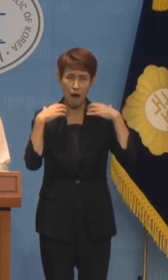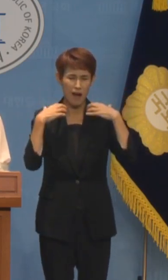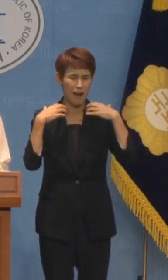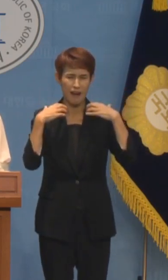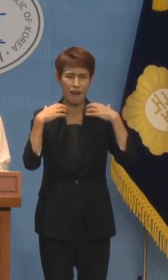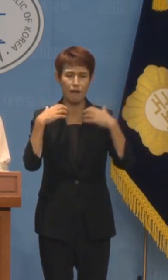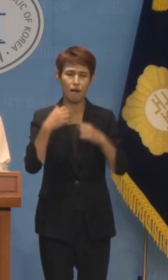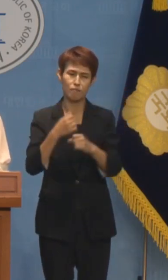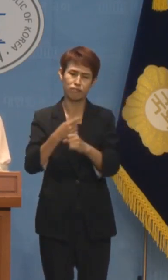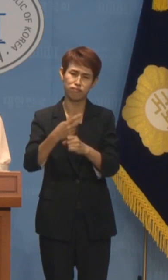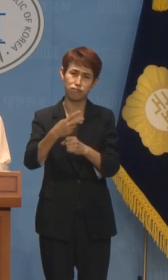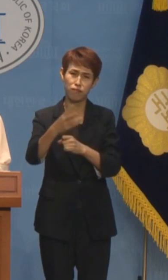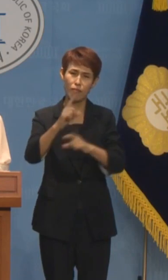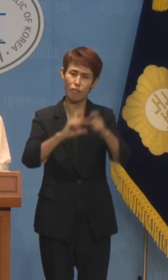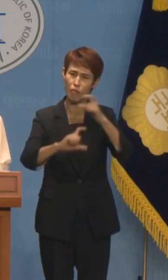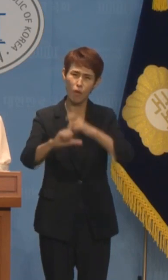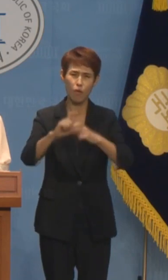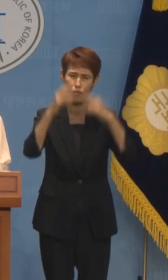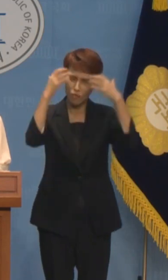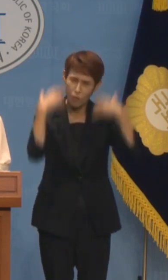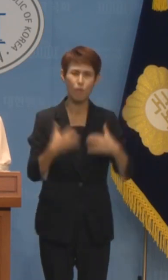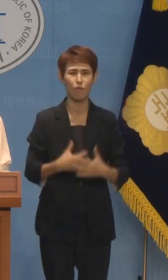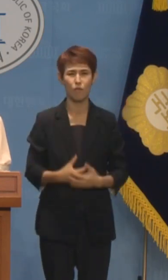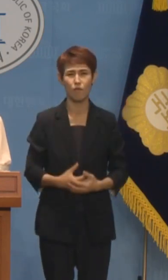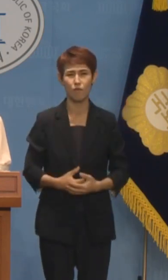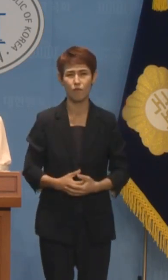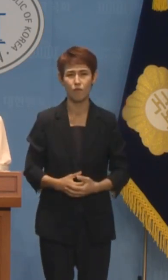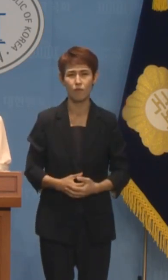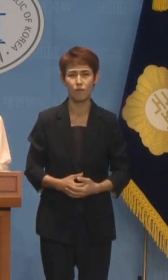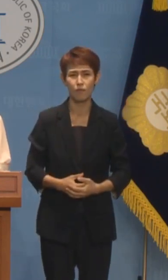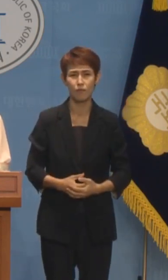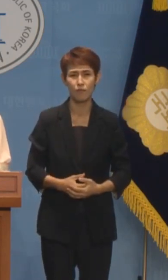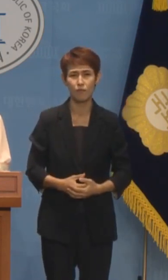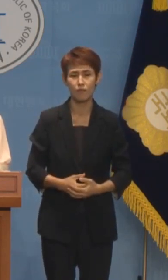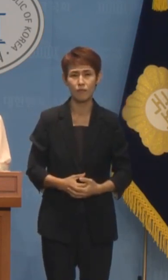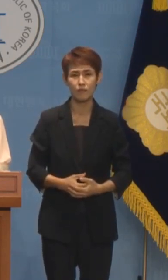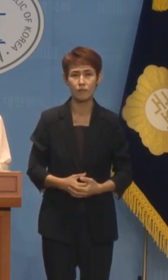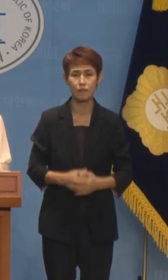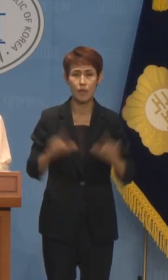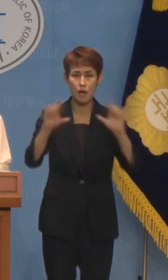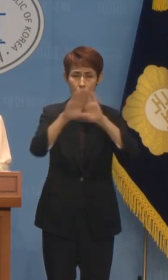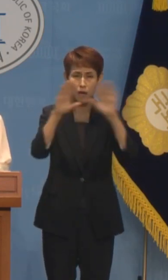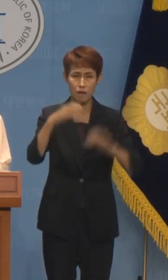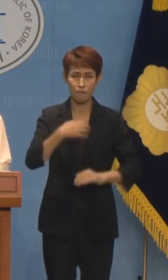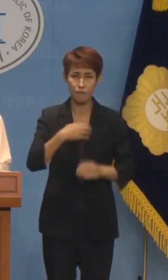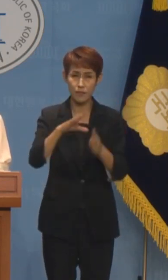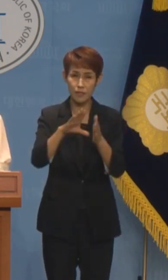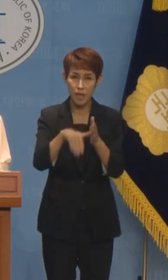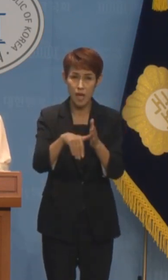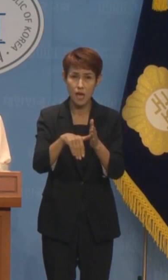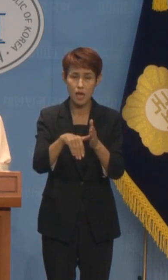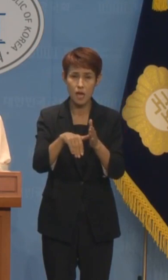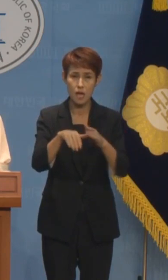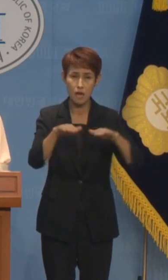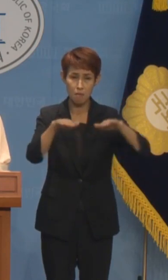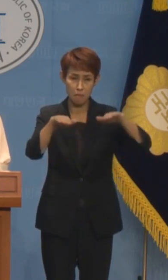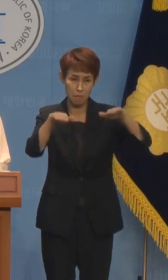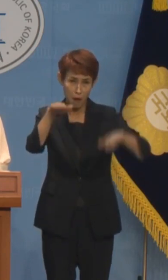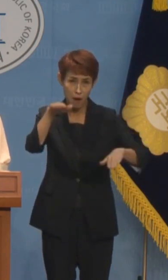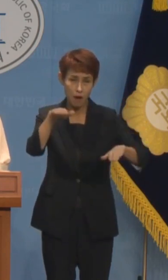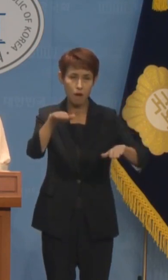하며 기을 절감하는 여름을 보냈습니다 기후재난 시대 불평등은 사회적